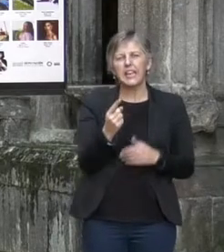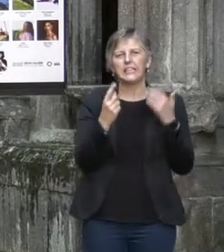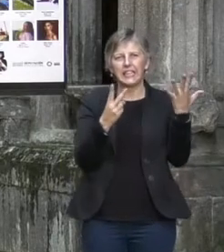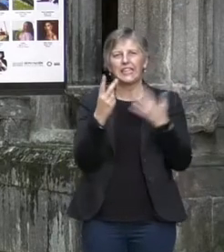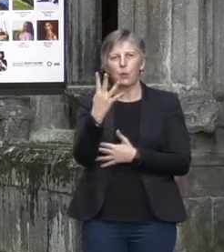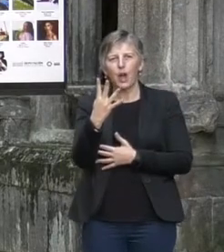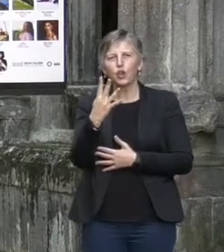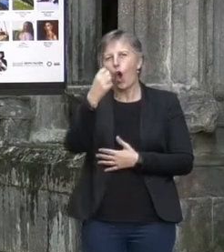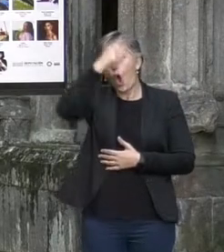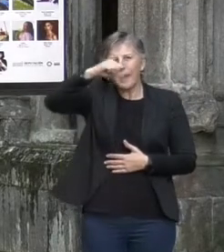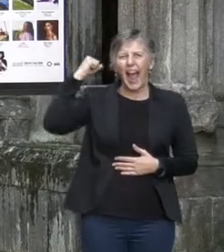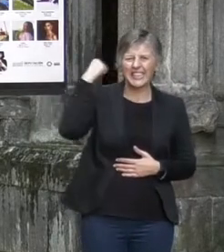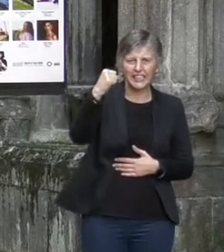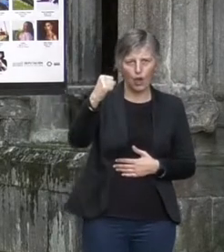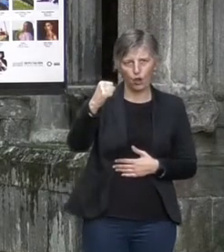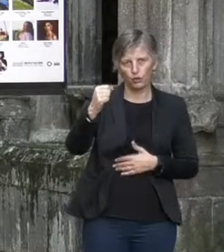1074 asesinos